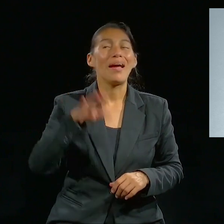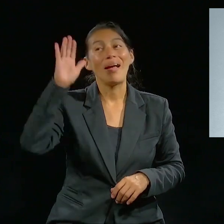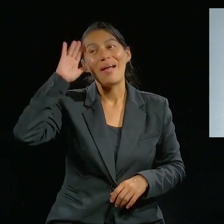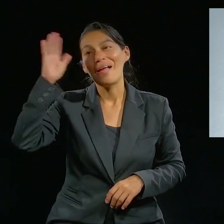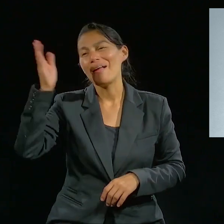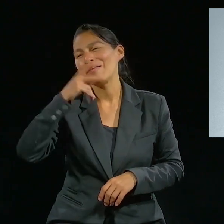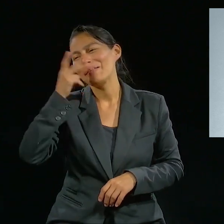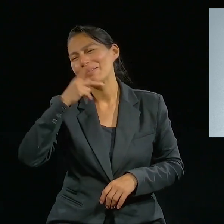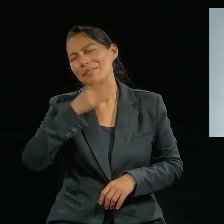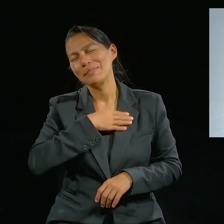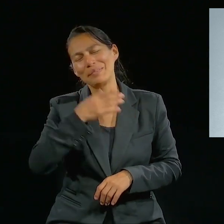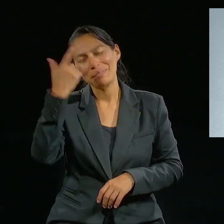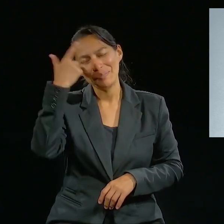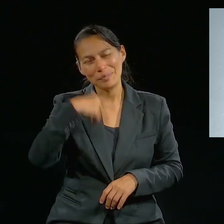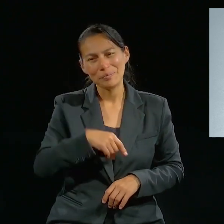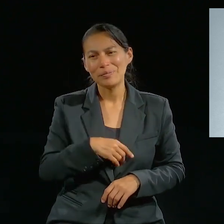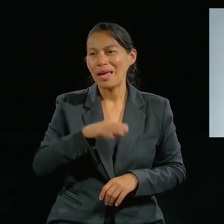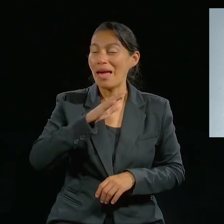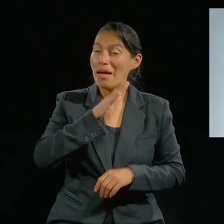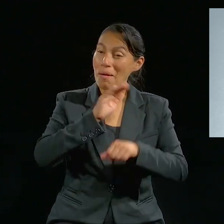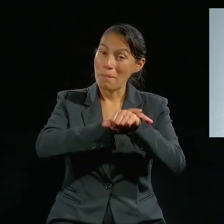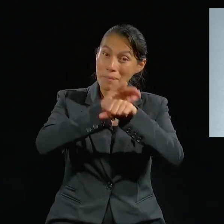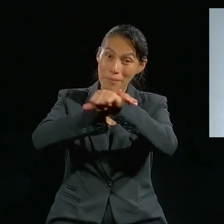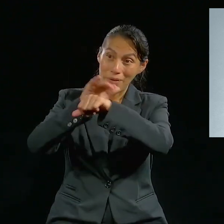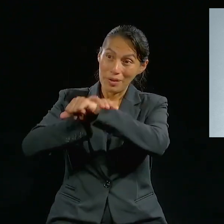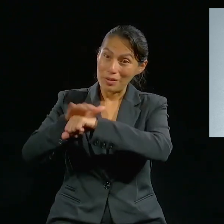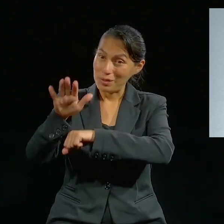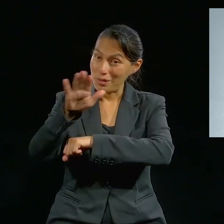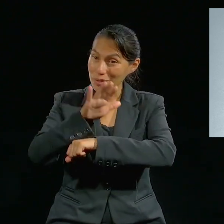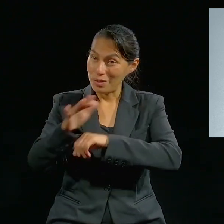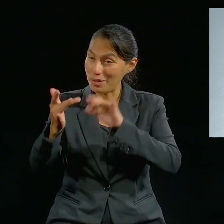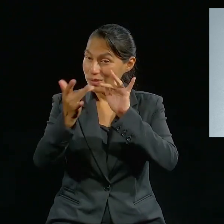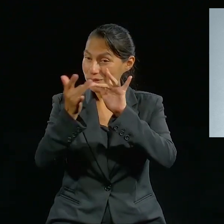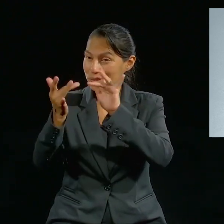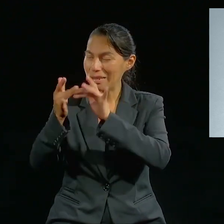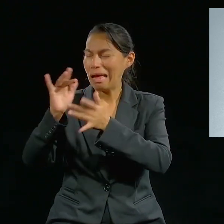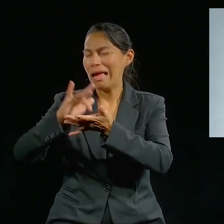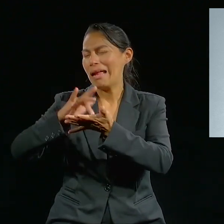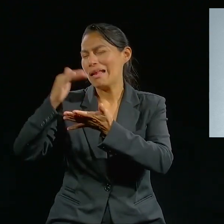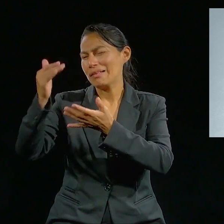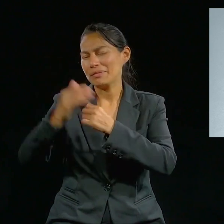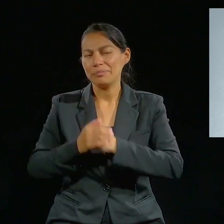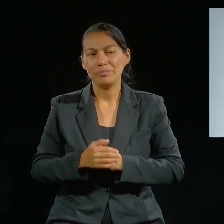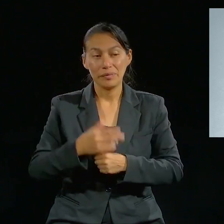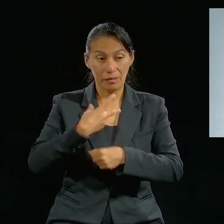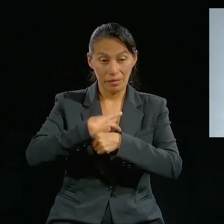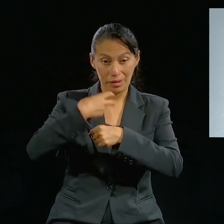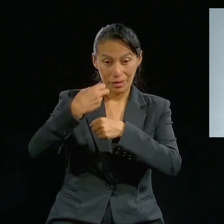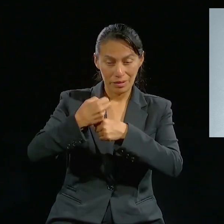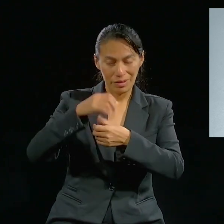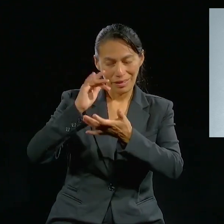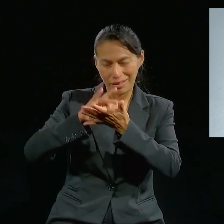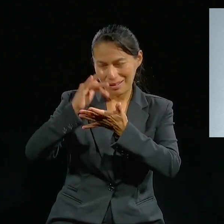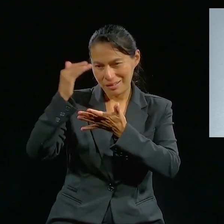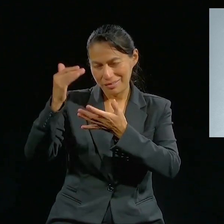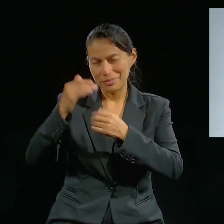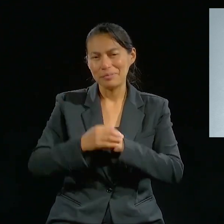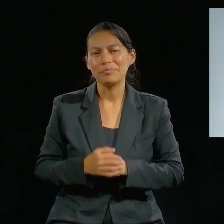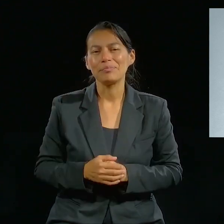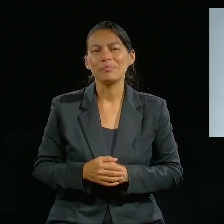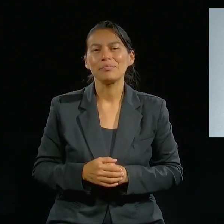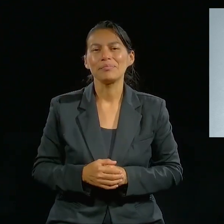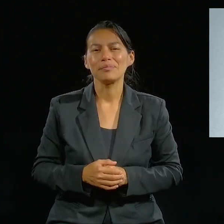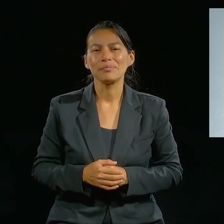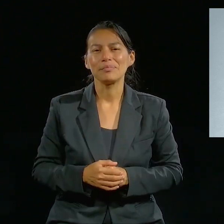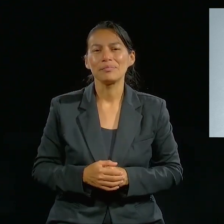Hola, Pastor. Buenas noches. Hola a todos los amigos que nos están escuchando en esta noche. Gracias por la invitación para poder participar el